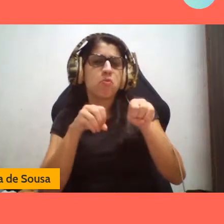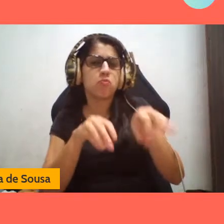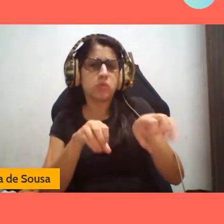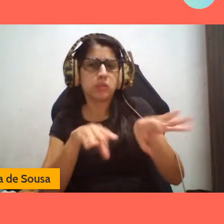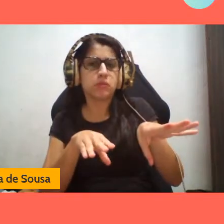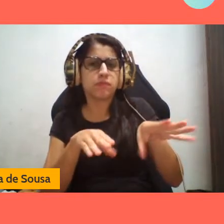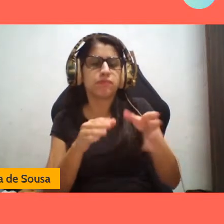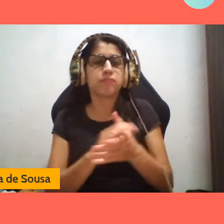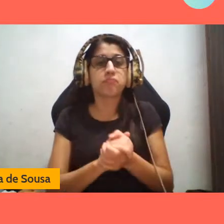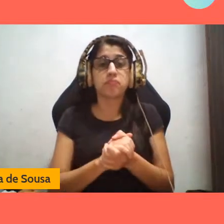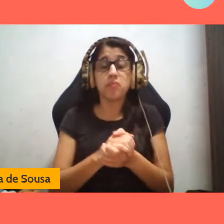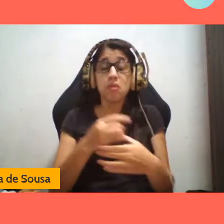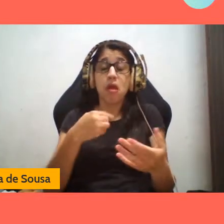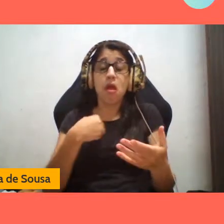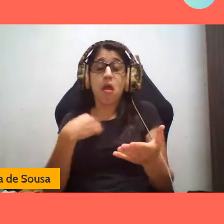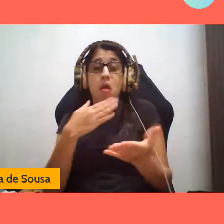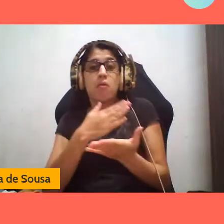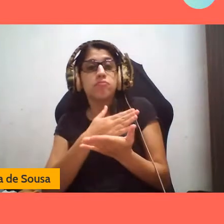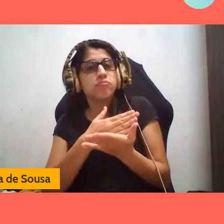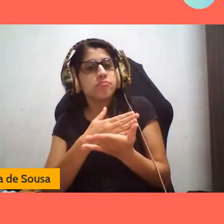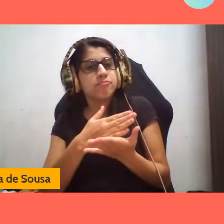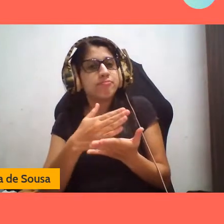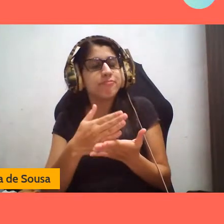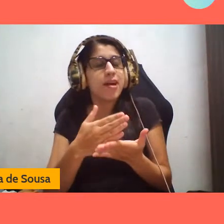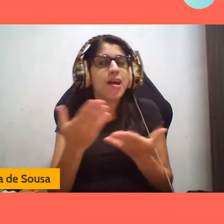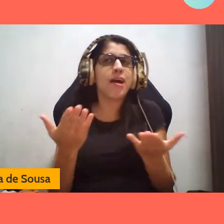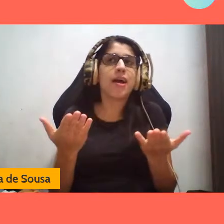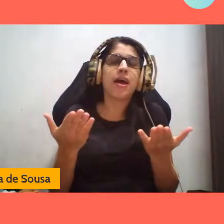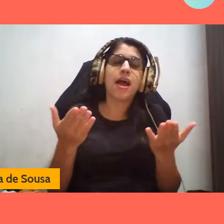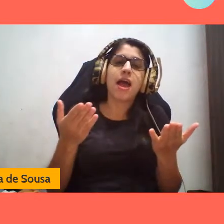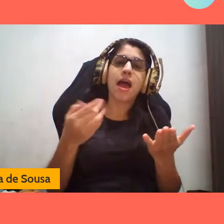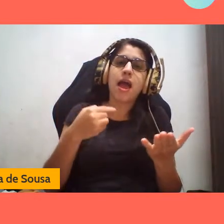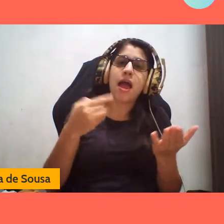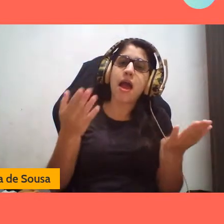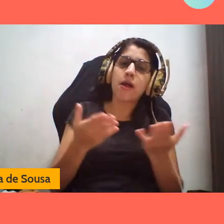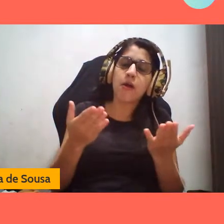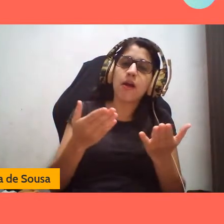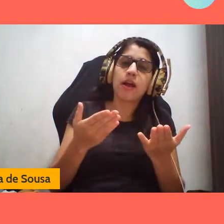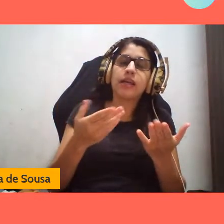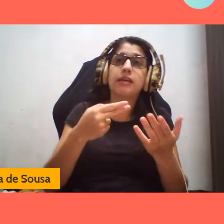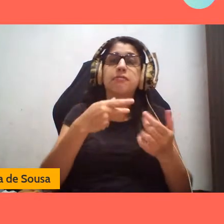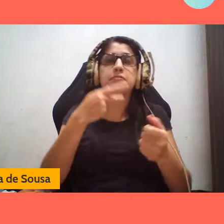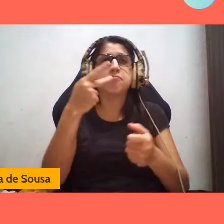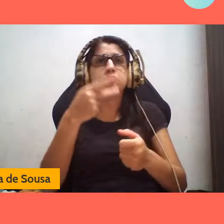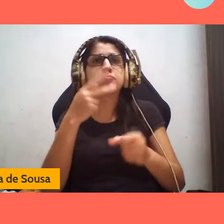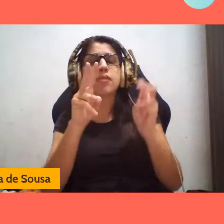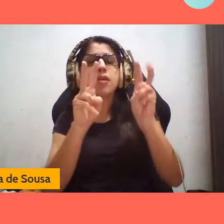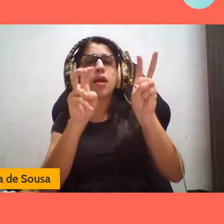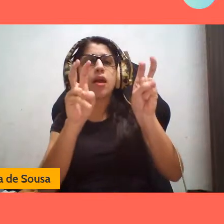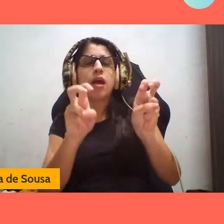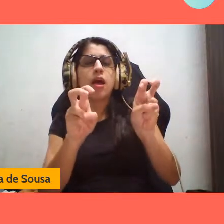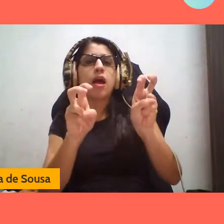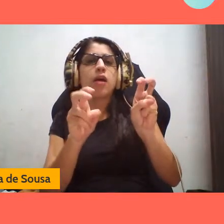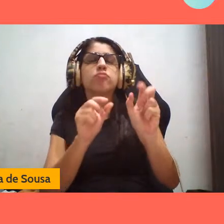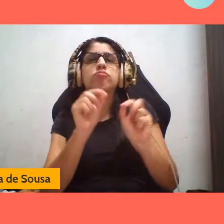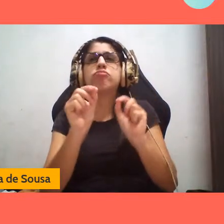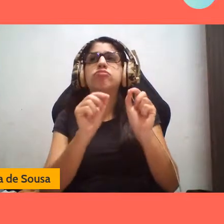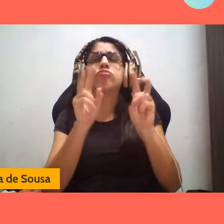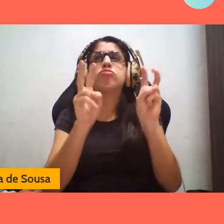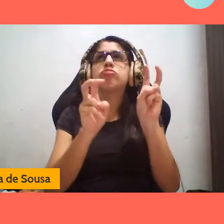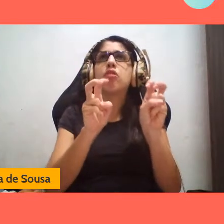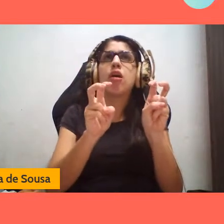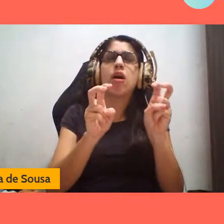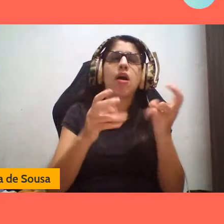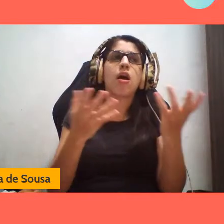Eu começo, embora já tenha começado, mas começo dizendo que há convites que a